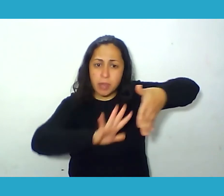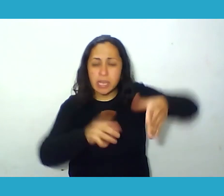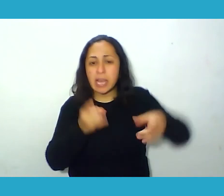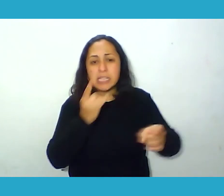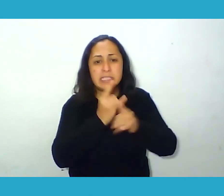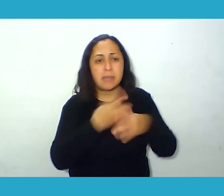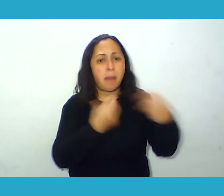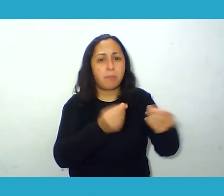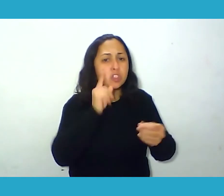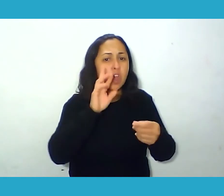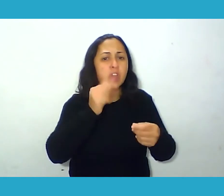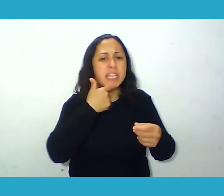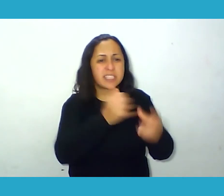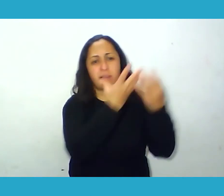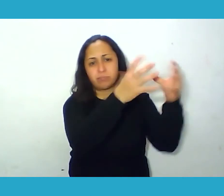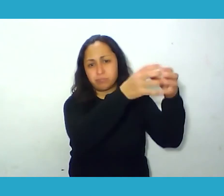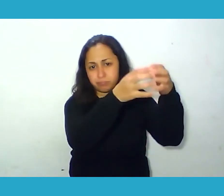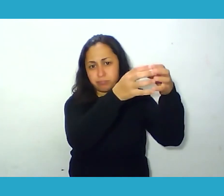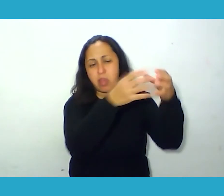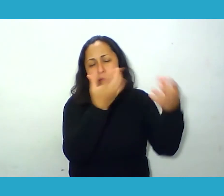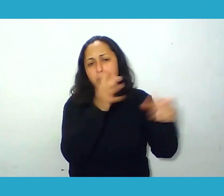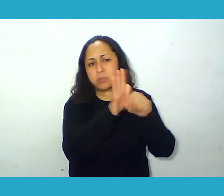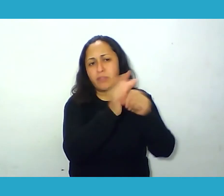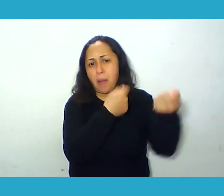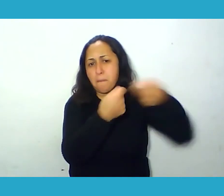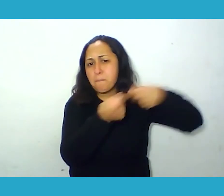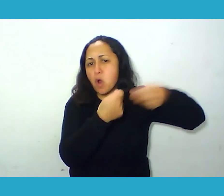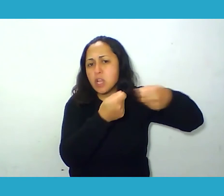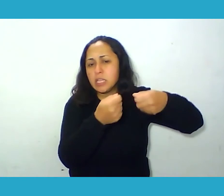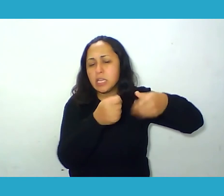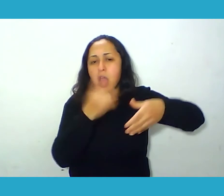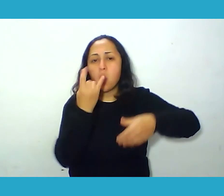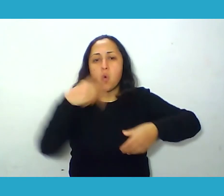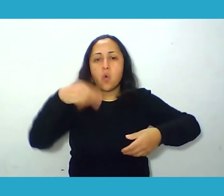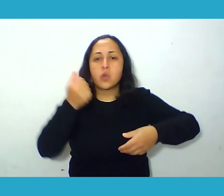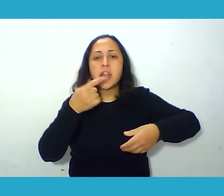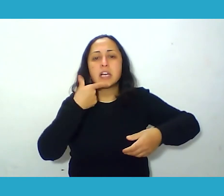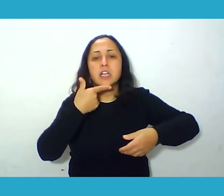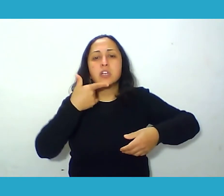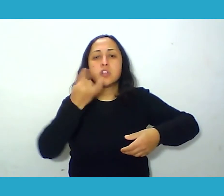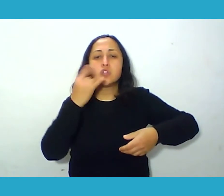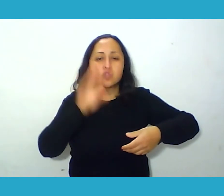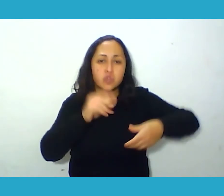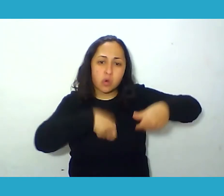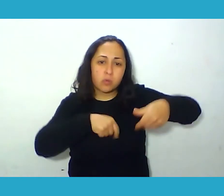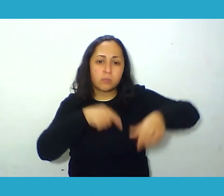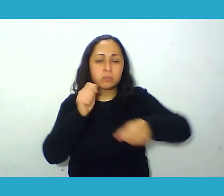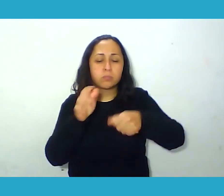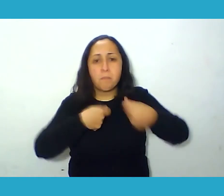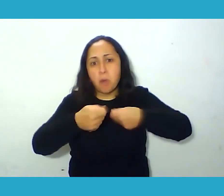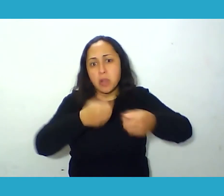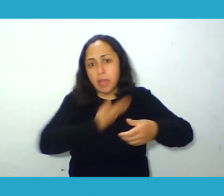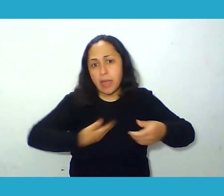el año 2000. Por eso piensa que pasó a ser política de la UNASUR a ser política del Estado. IRSA,